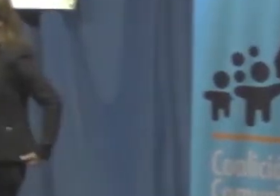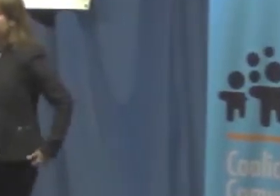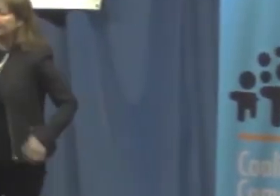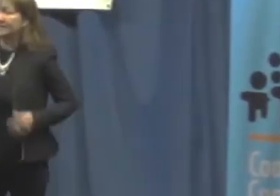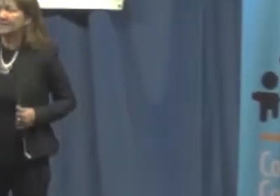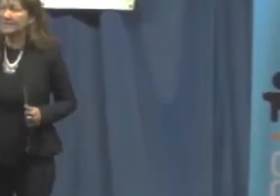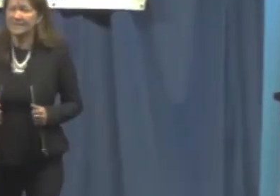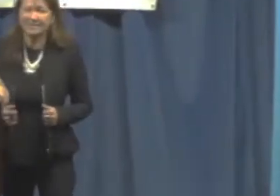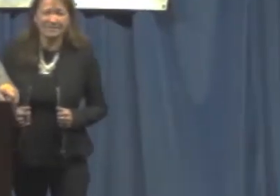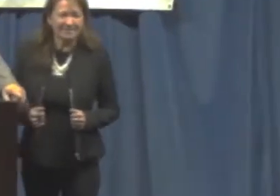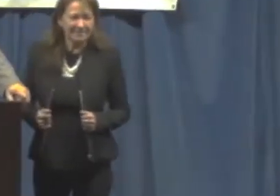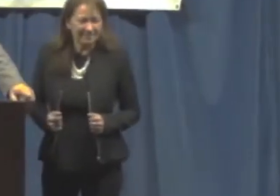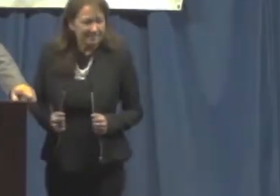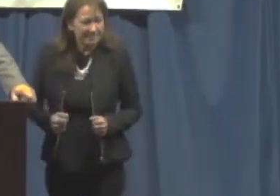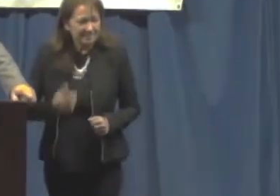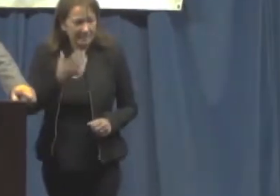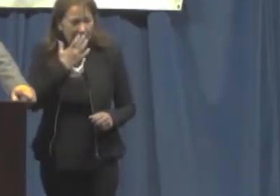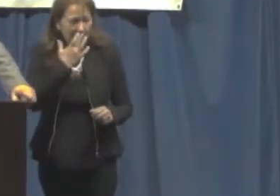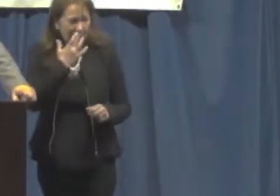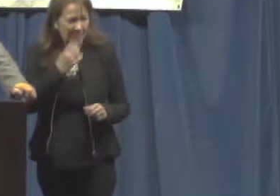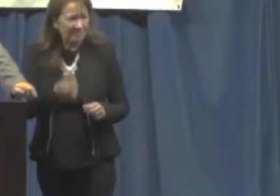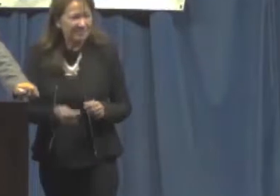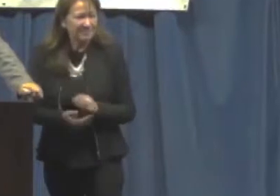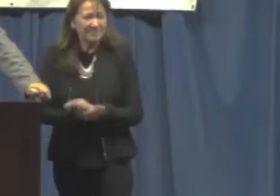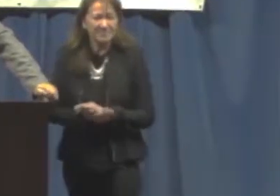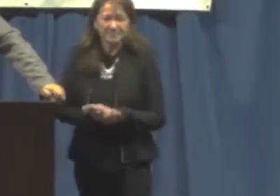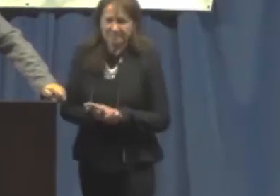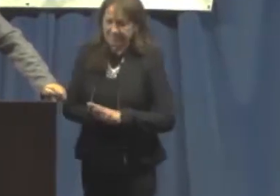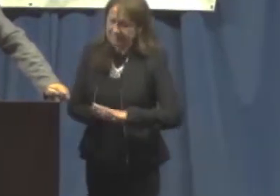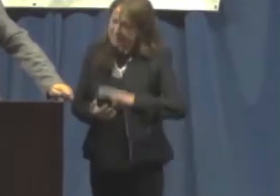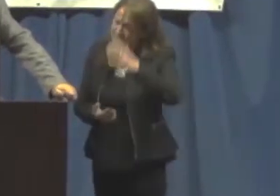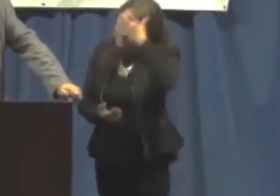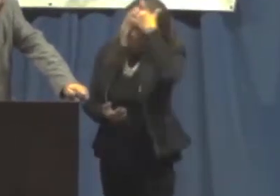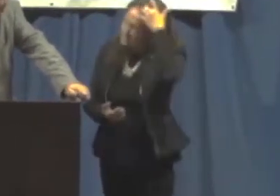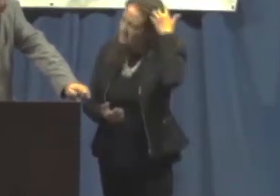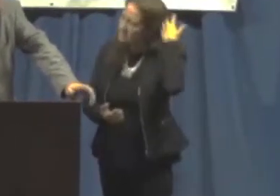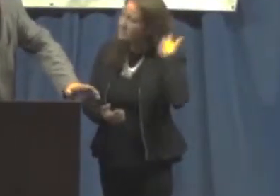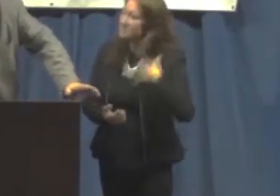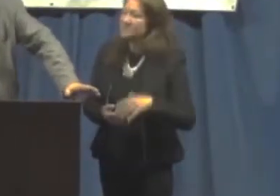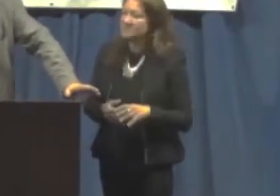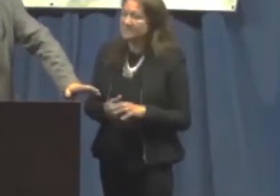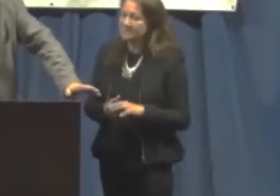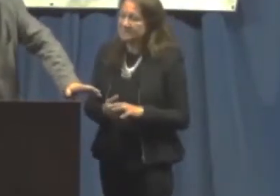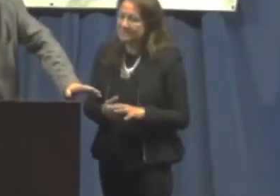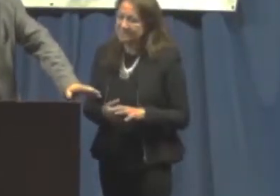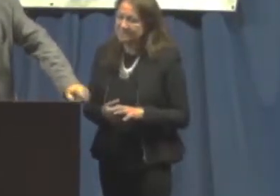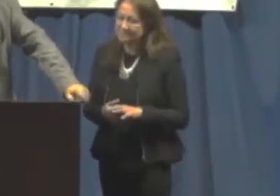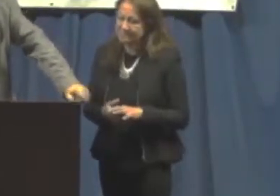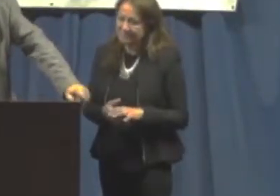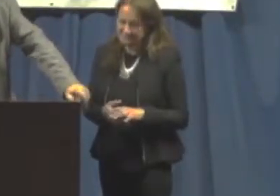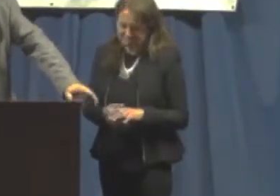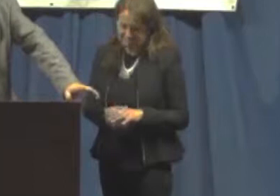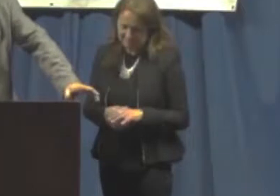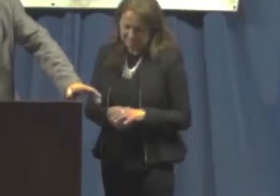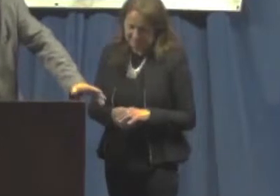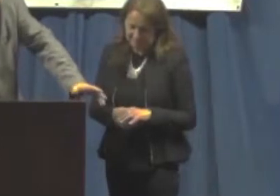bueno buenas tardes muchísimas gracias a todos los amigos de la coalición primero me voy a presentar